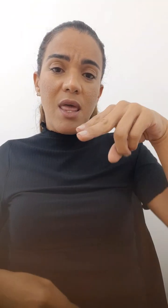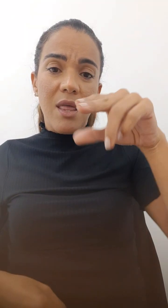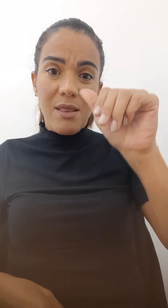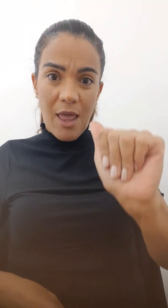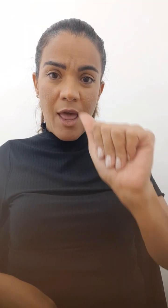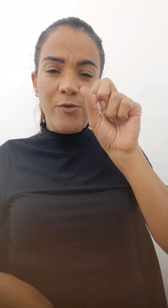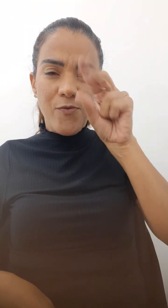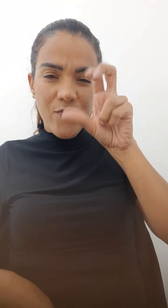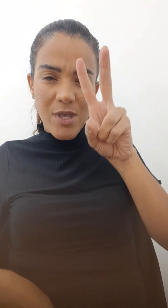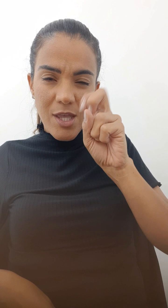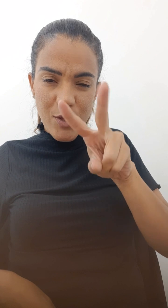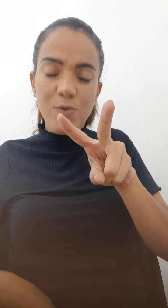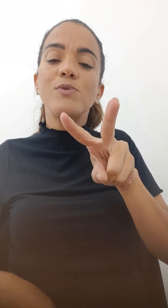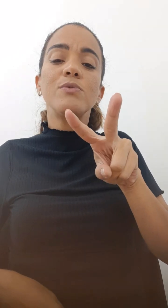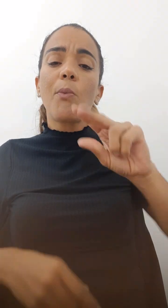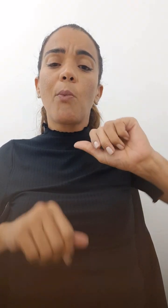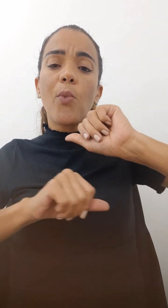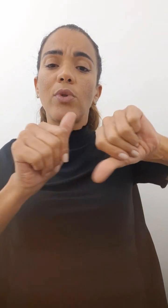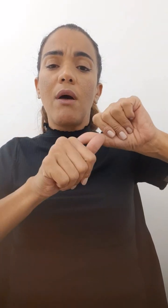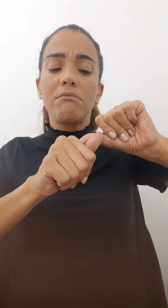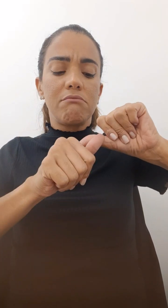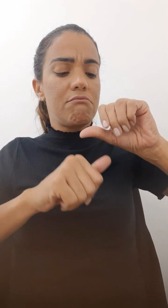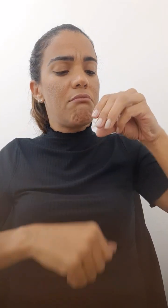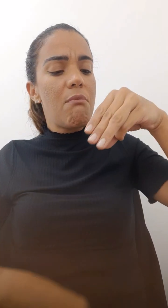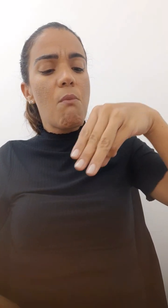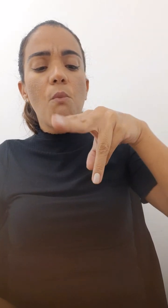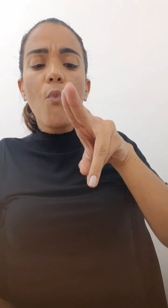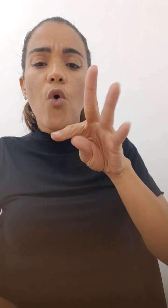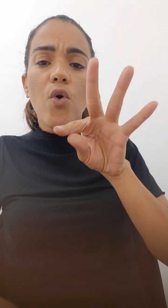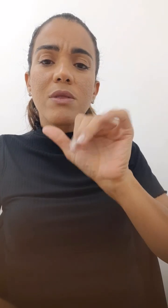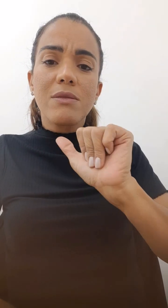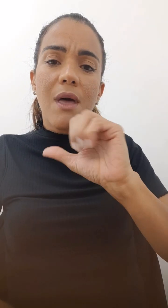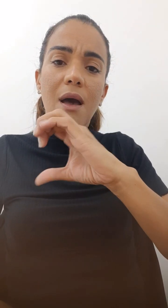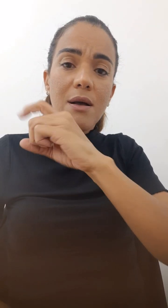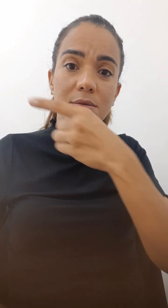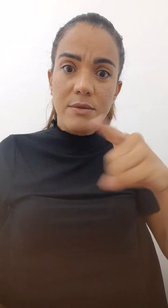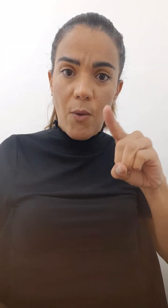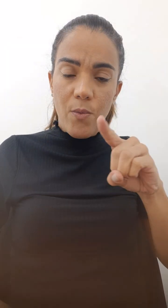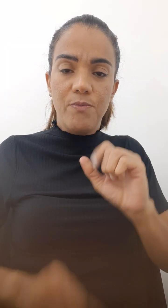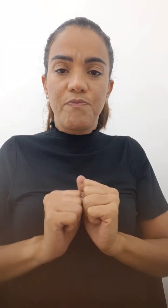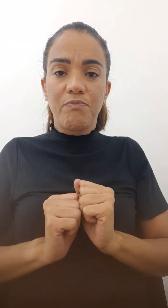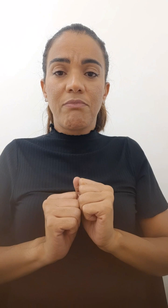ou modificar o DNA do vírus, gerando uma